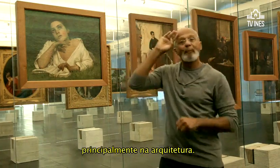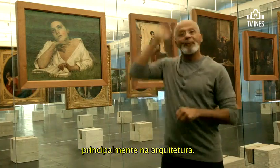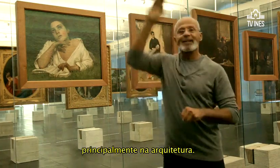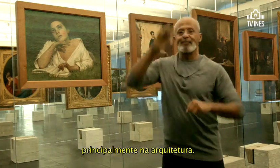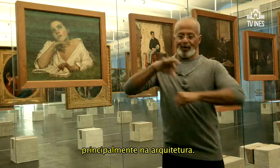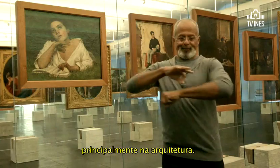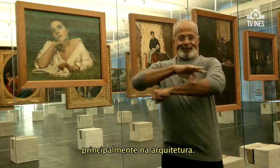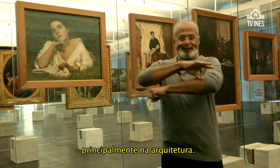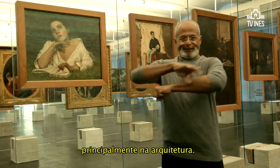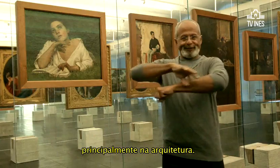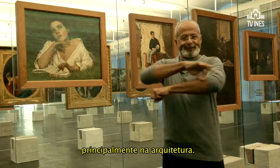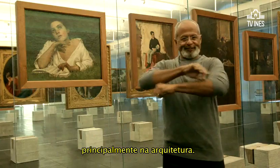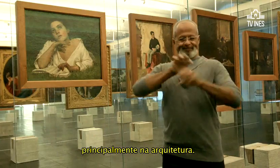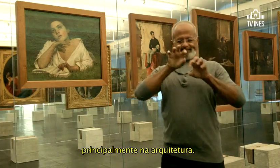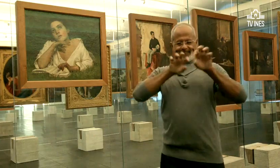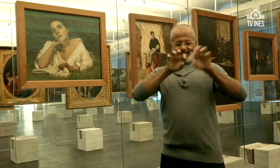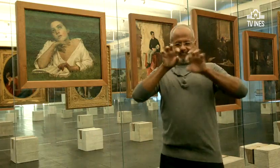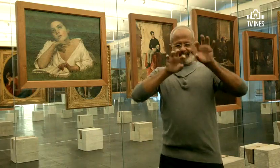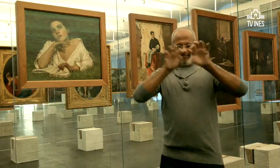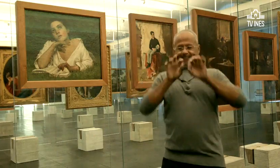principalmente na arquitetura.